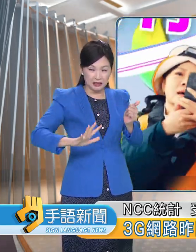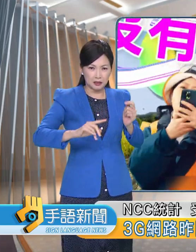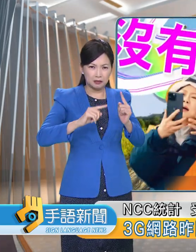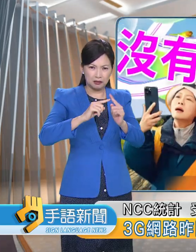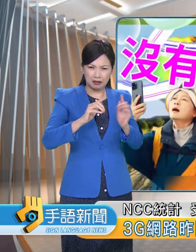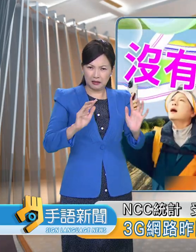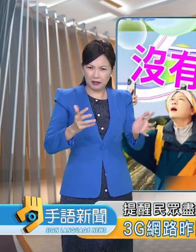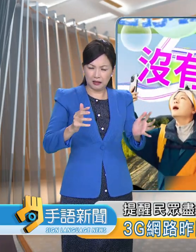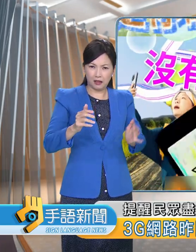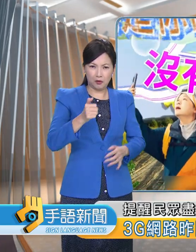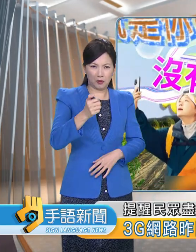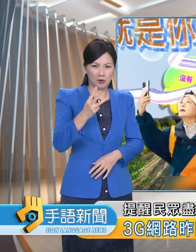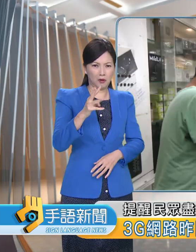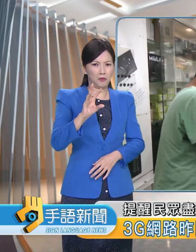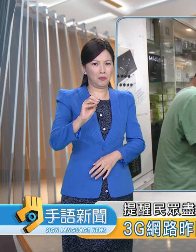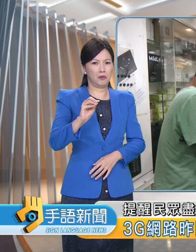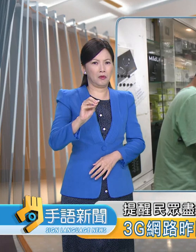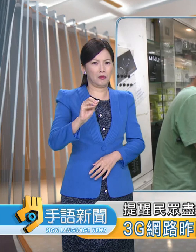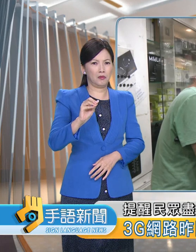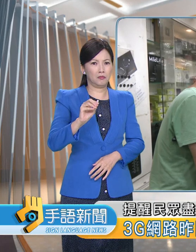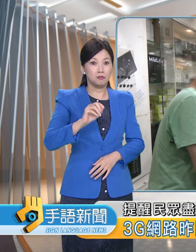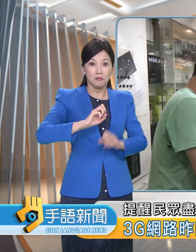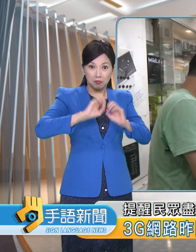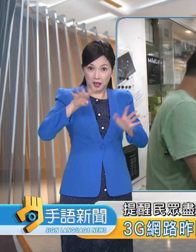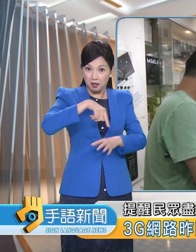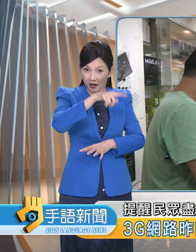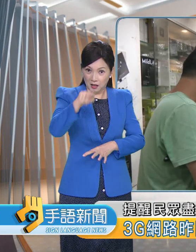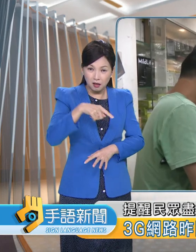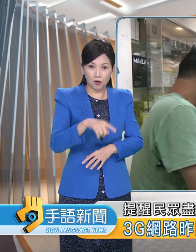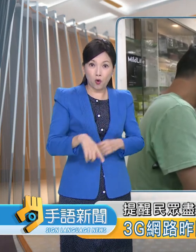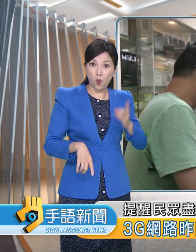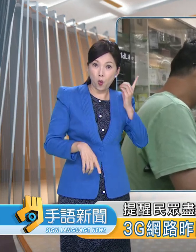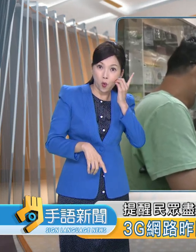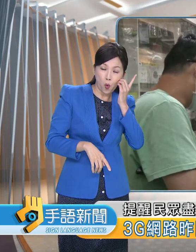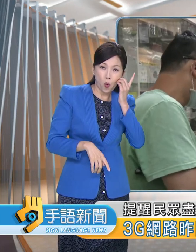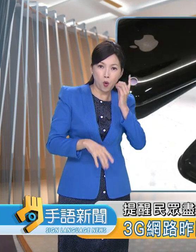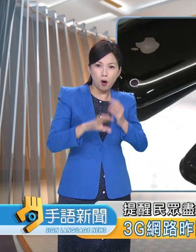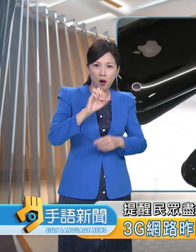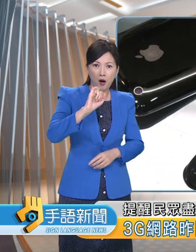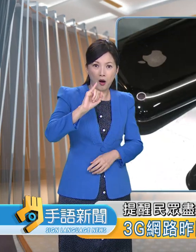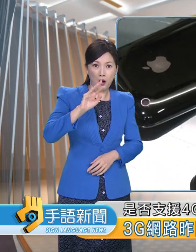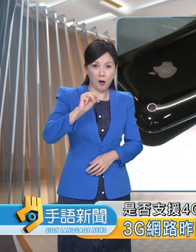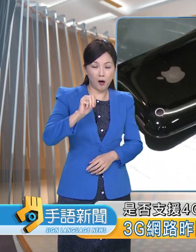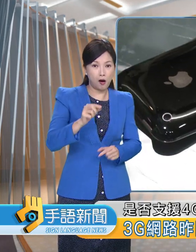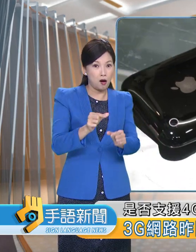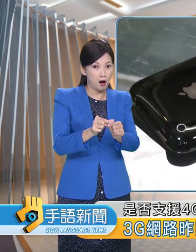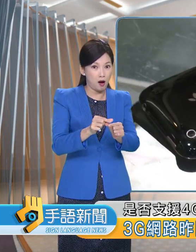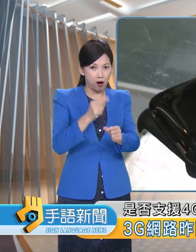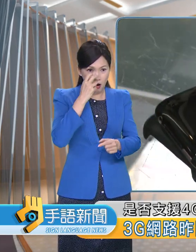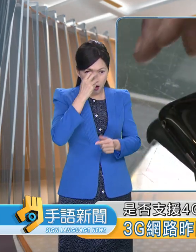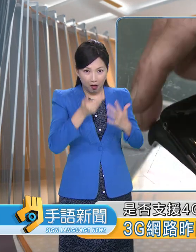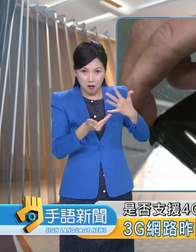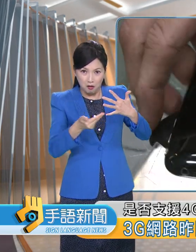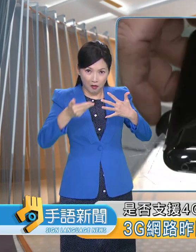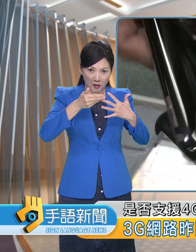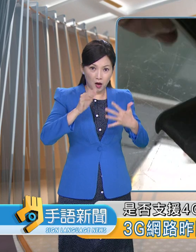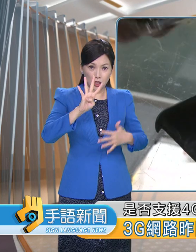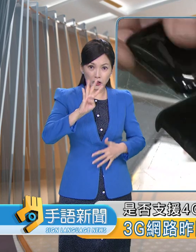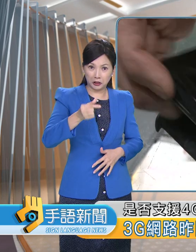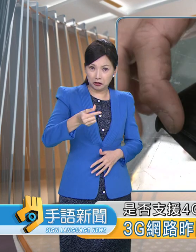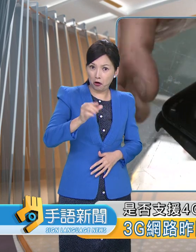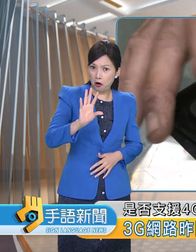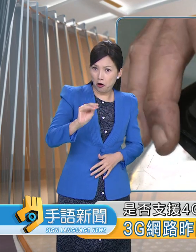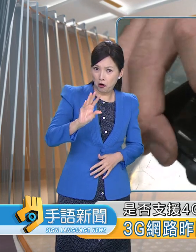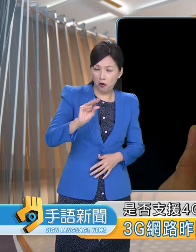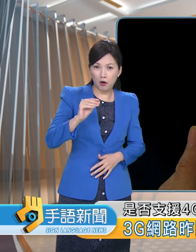53万户，提醒民众尽快确认手机与 SIM 卡是否支援 4G 语音